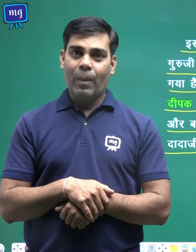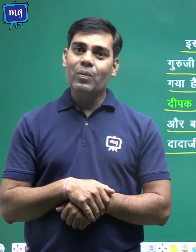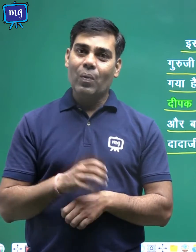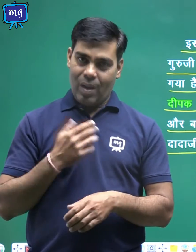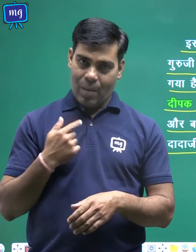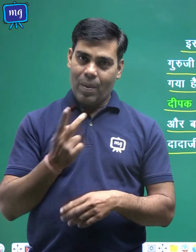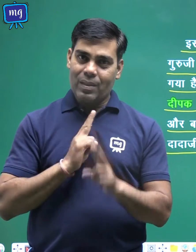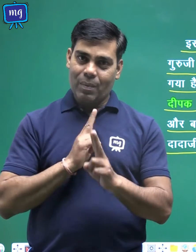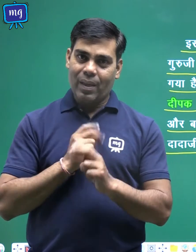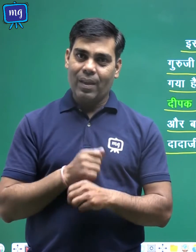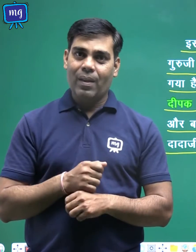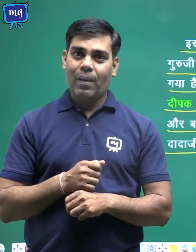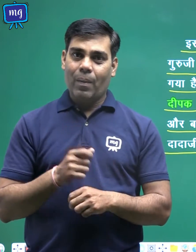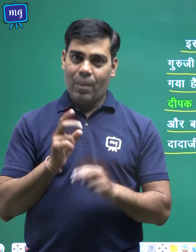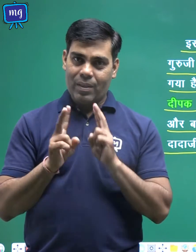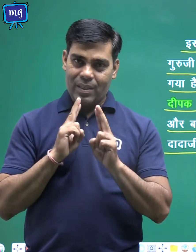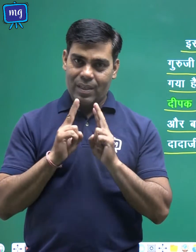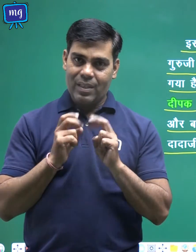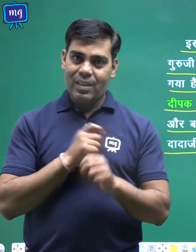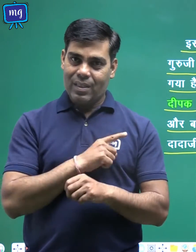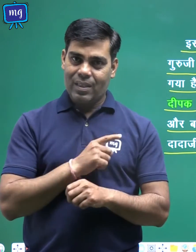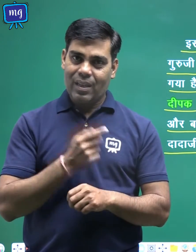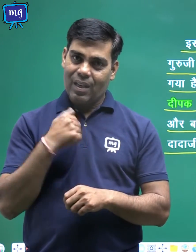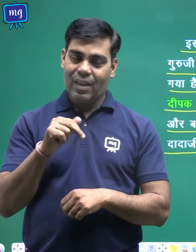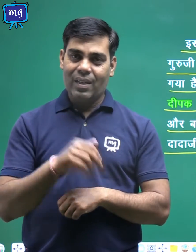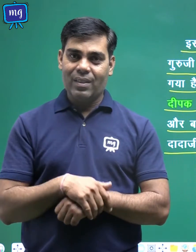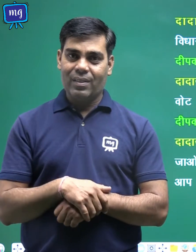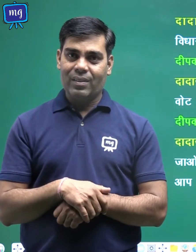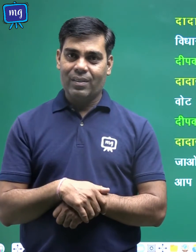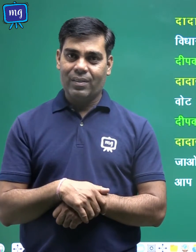में बातचीत कर रहे हैं।